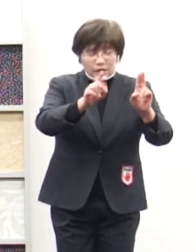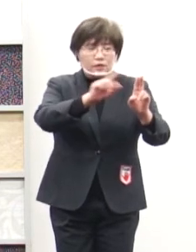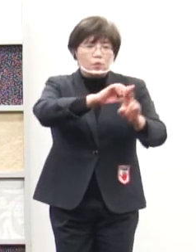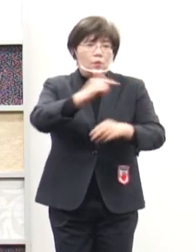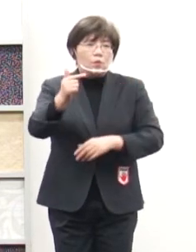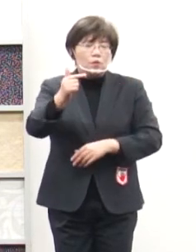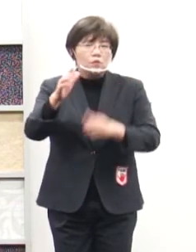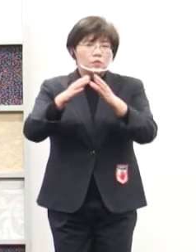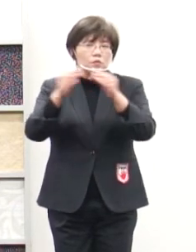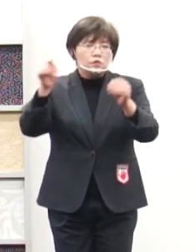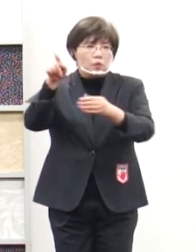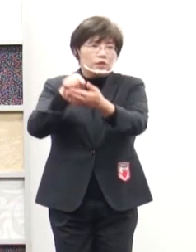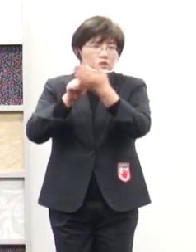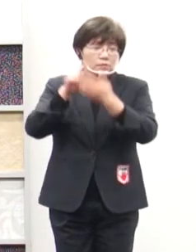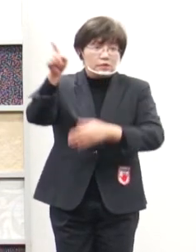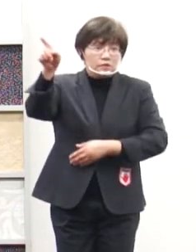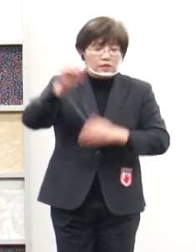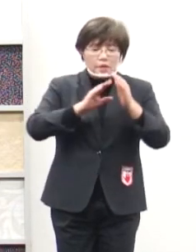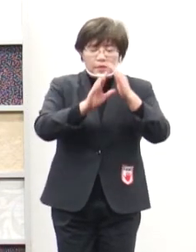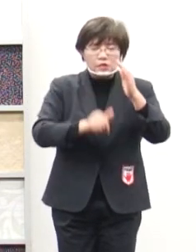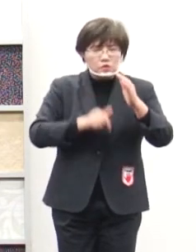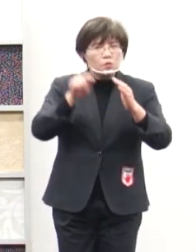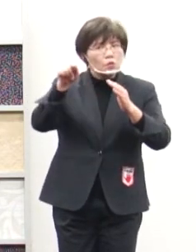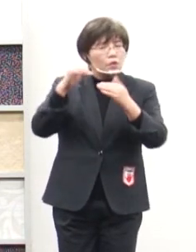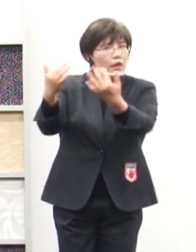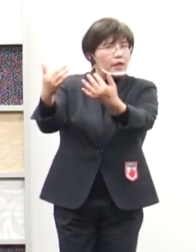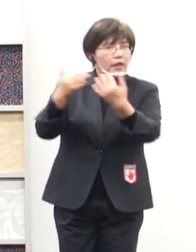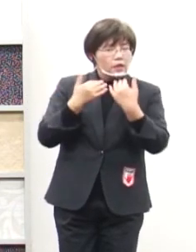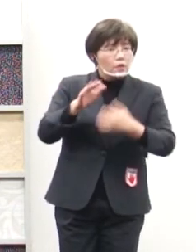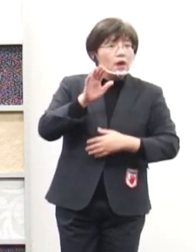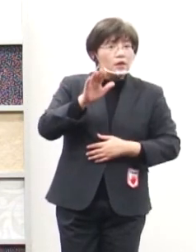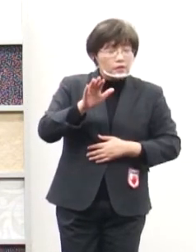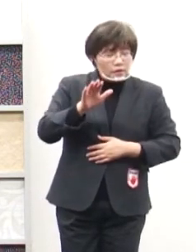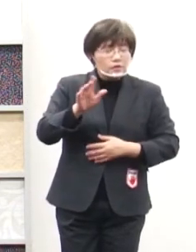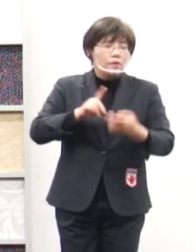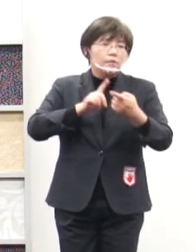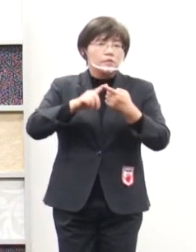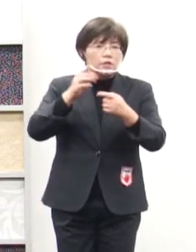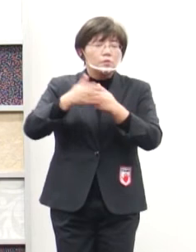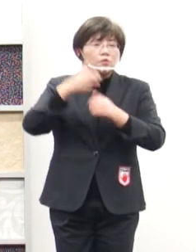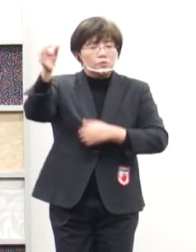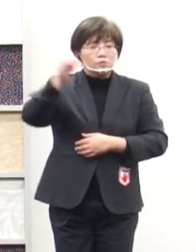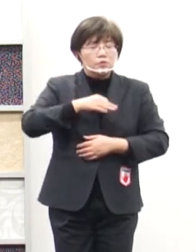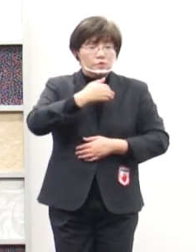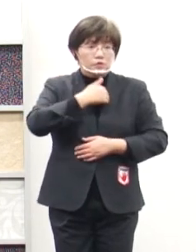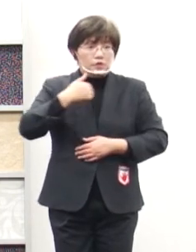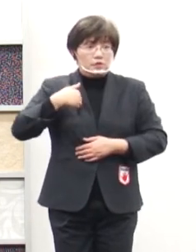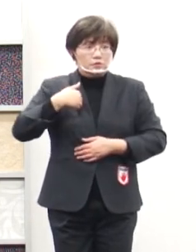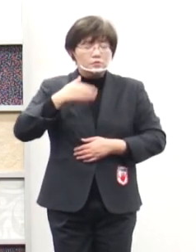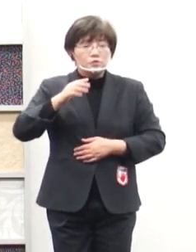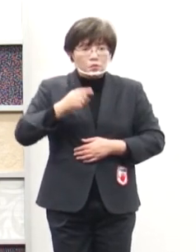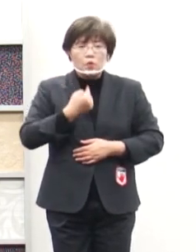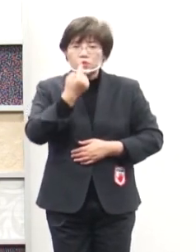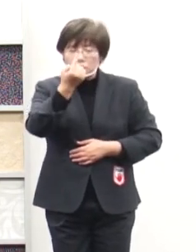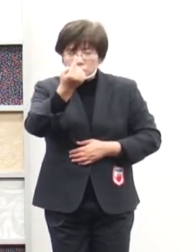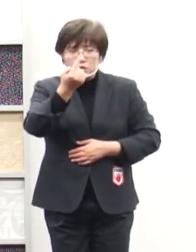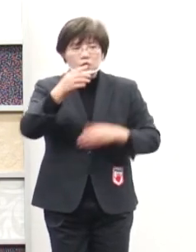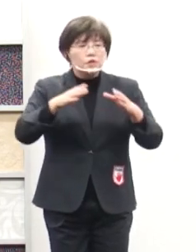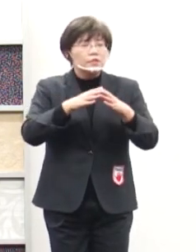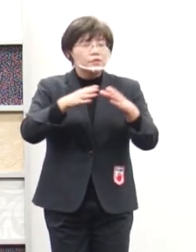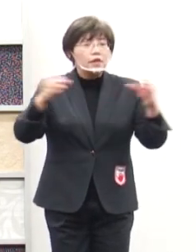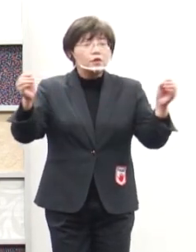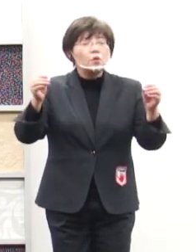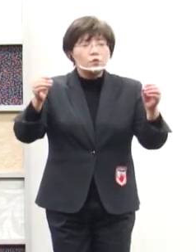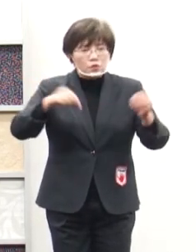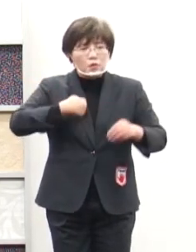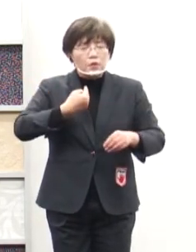もその影響を受けたということが言えれば該当する可能性はある。ただもう一つ、全国知事会を通じてこの一時